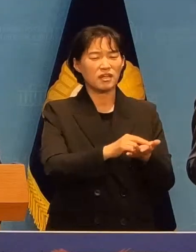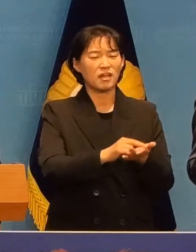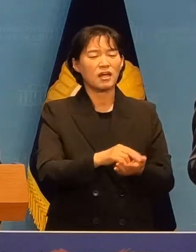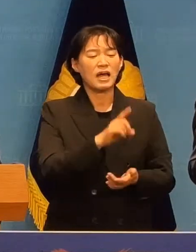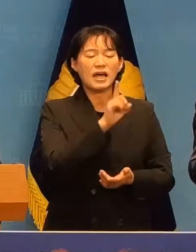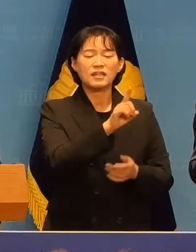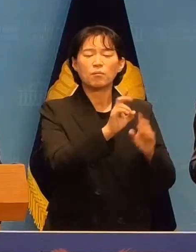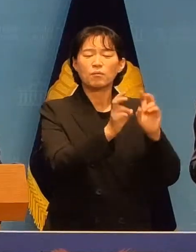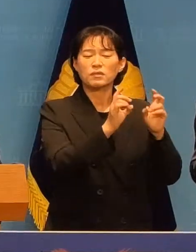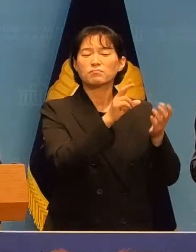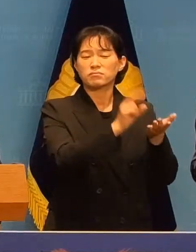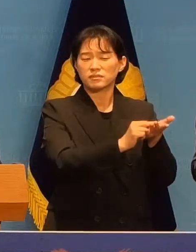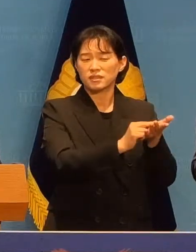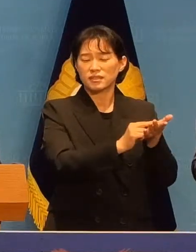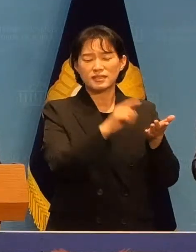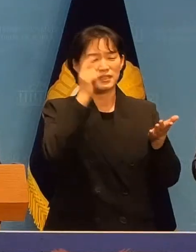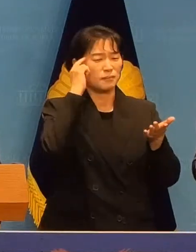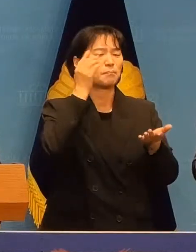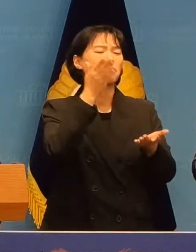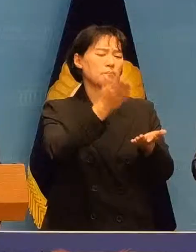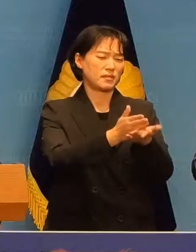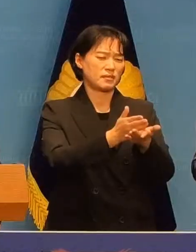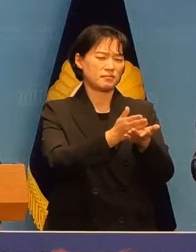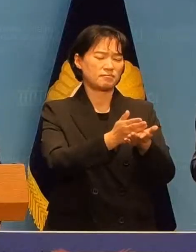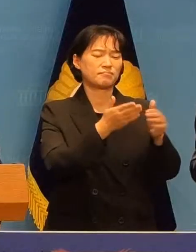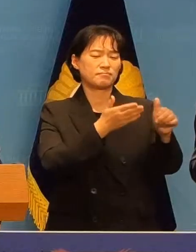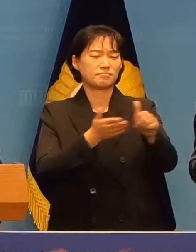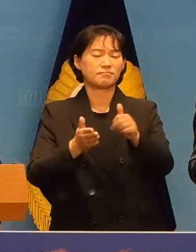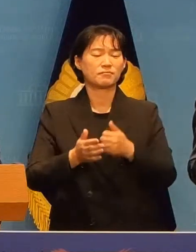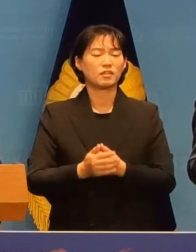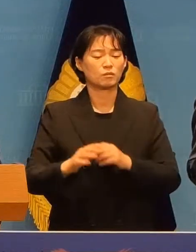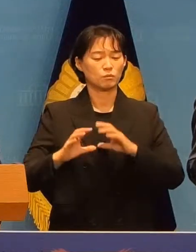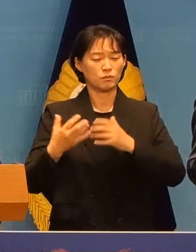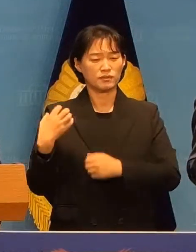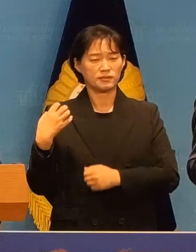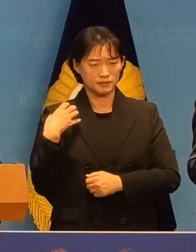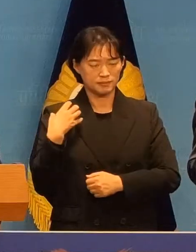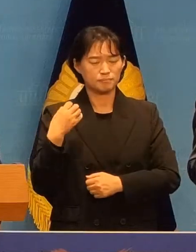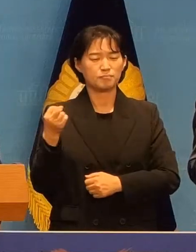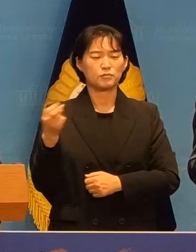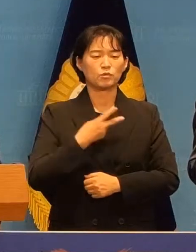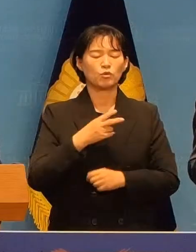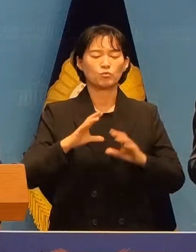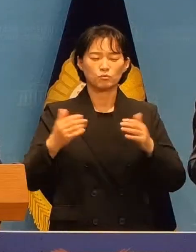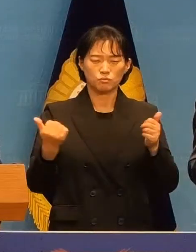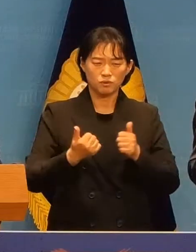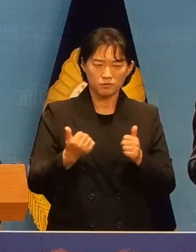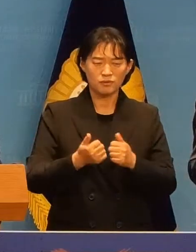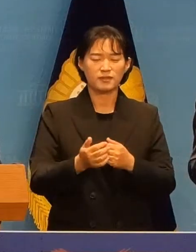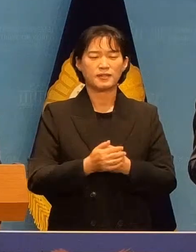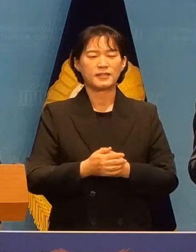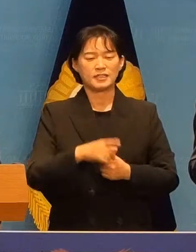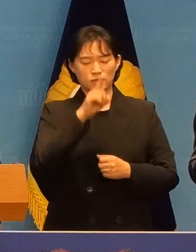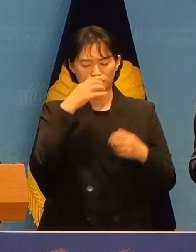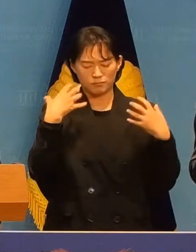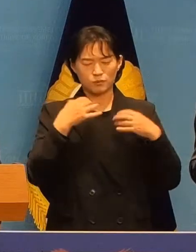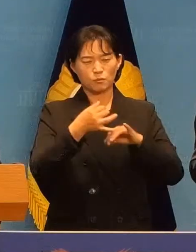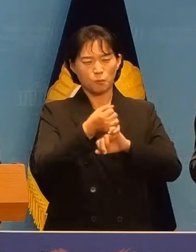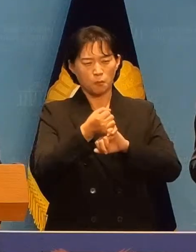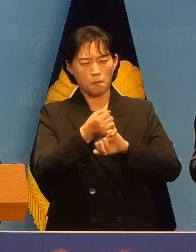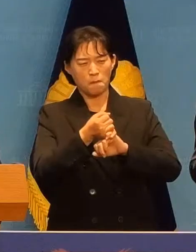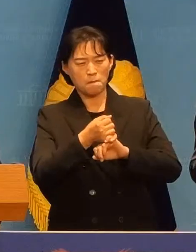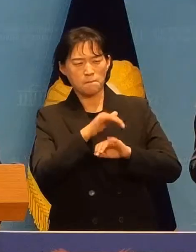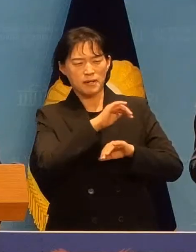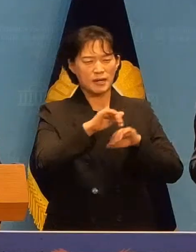기업만의 문제로만 취급해서는 안 됩니다. 국가의 책임이자 국회와 정부가 반드시 개입해야